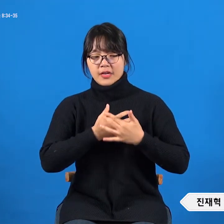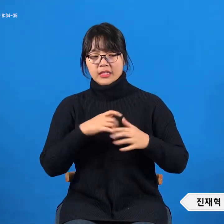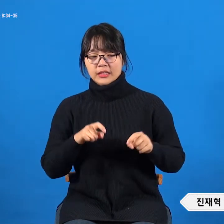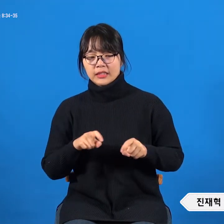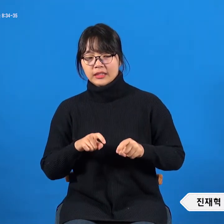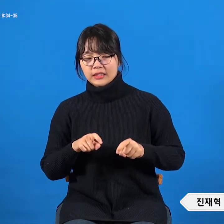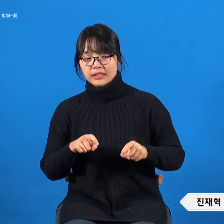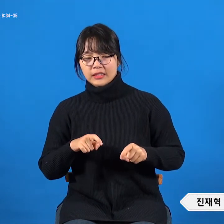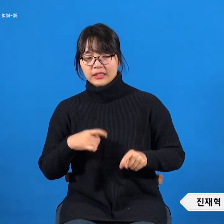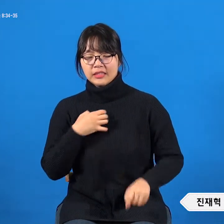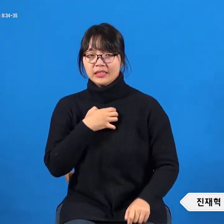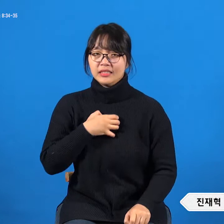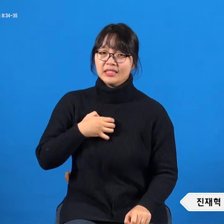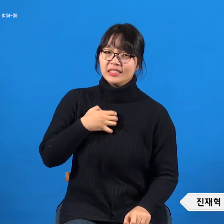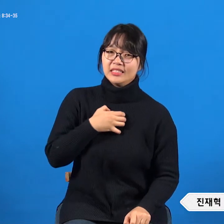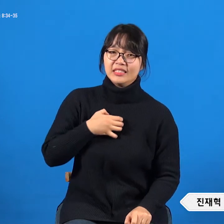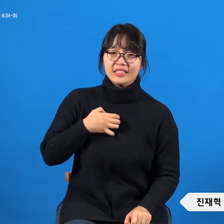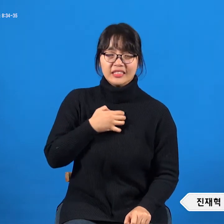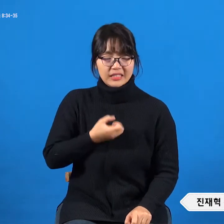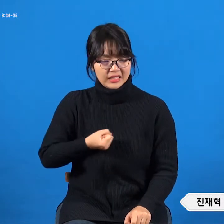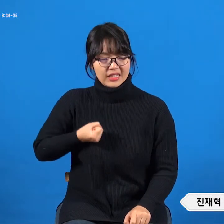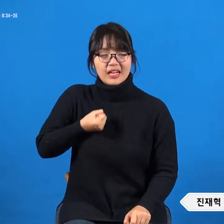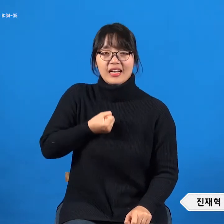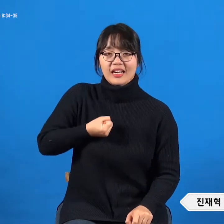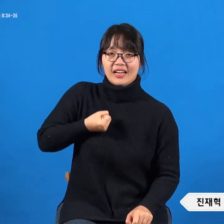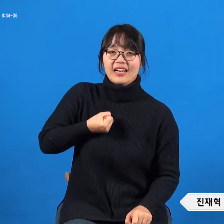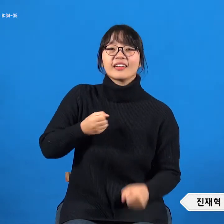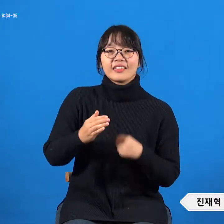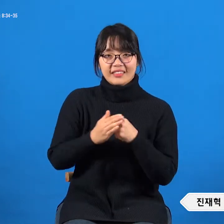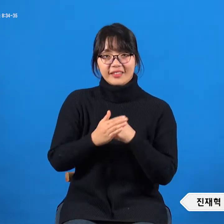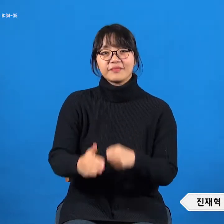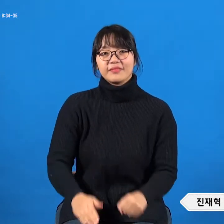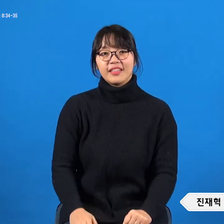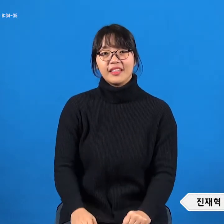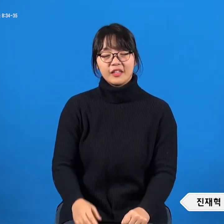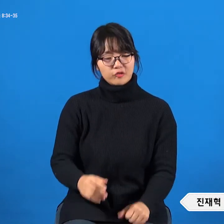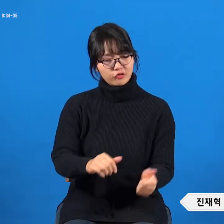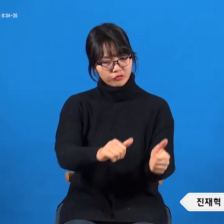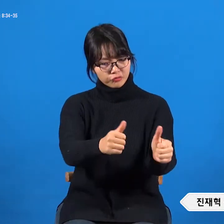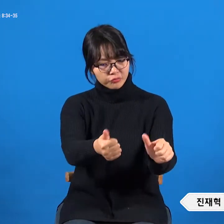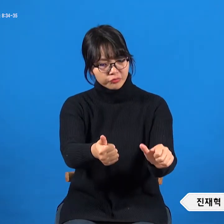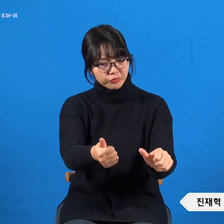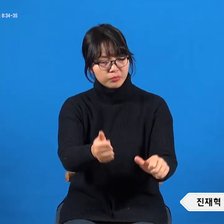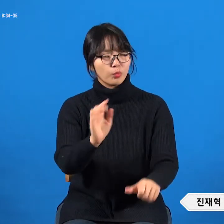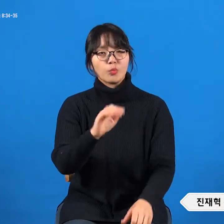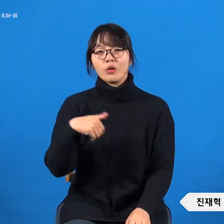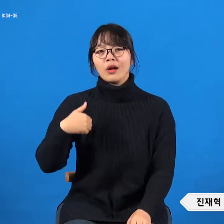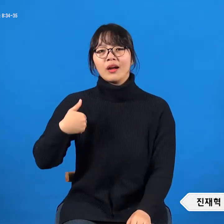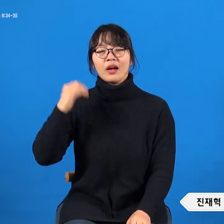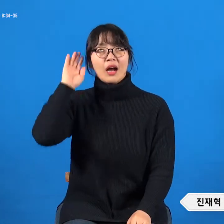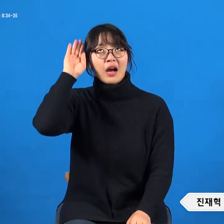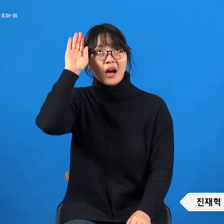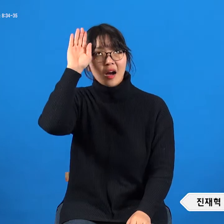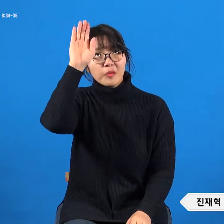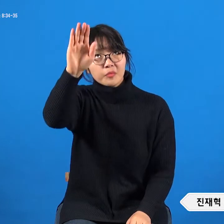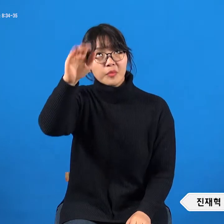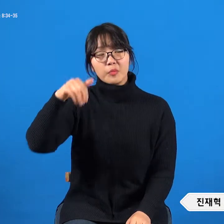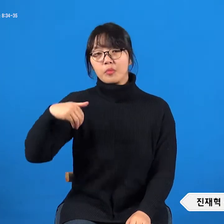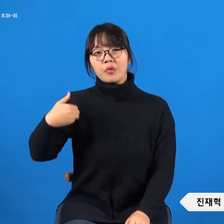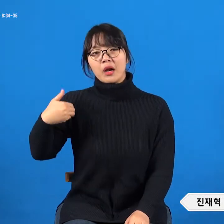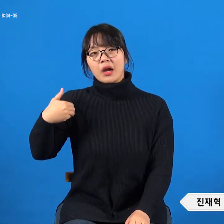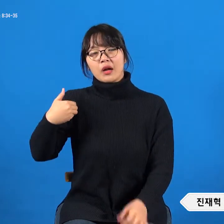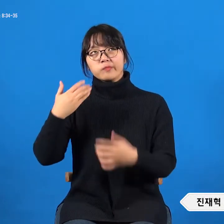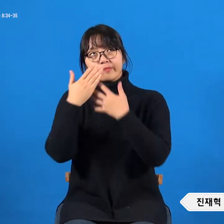두려움이 우리 가운데 존재하기 때문입니다. 알지 못하는 미래를 향한 두려움이